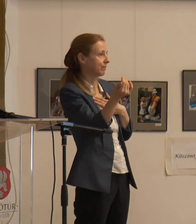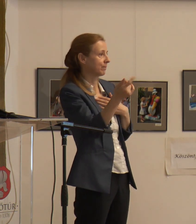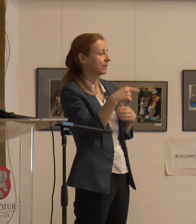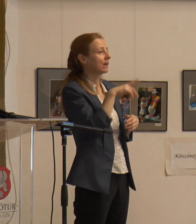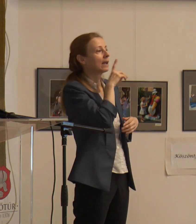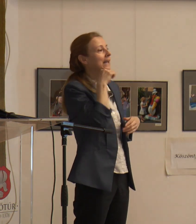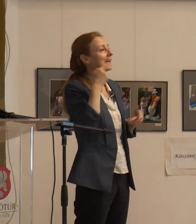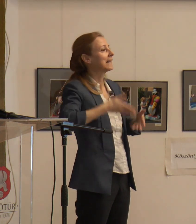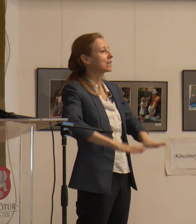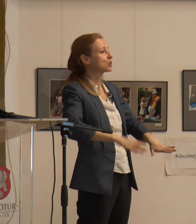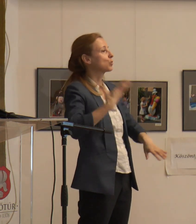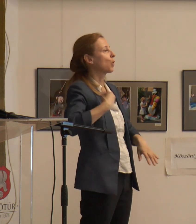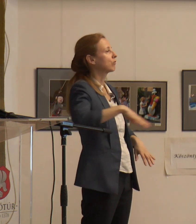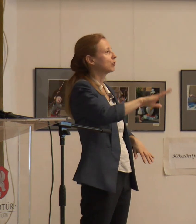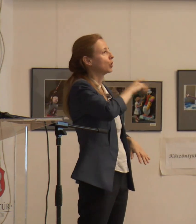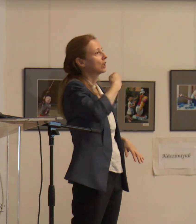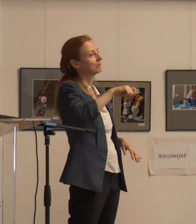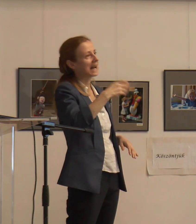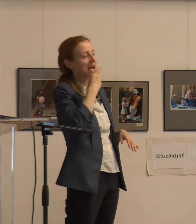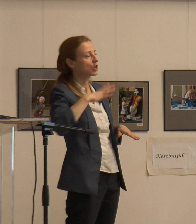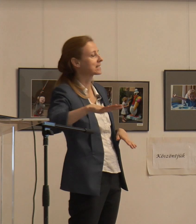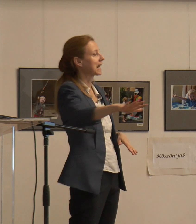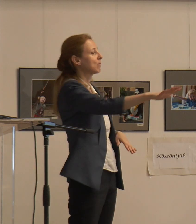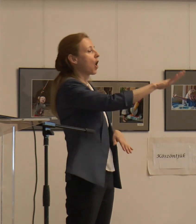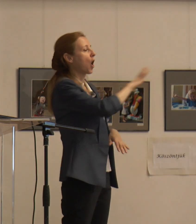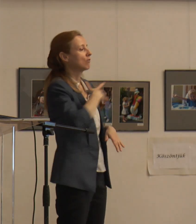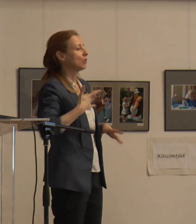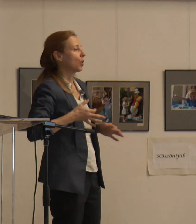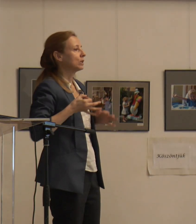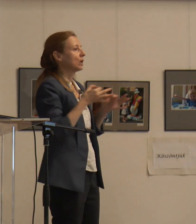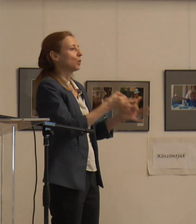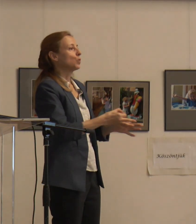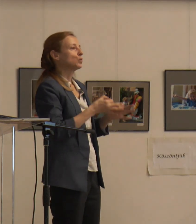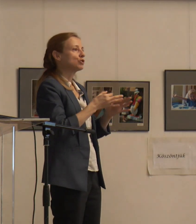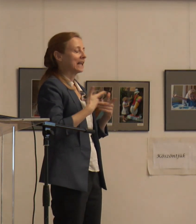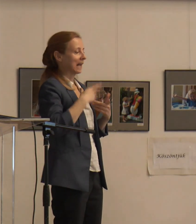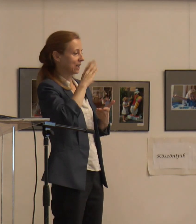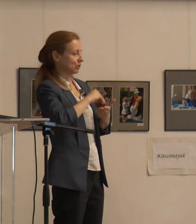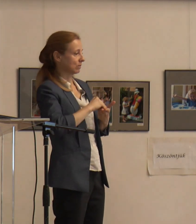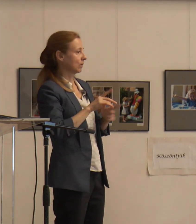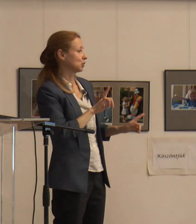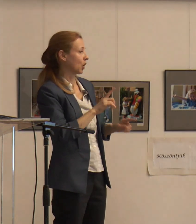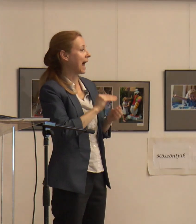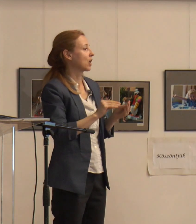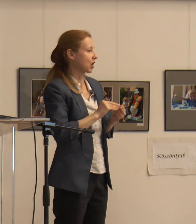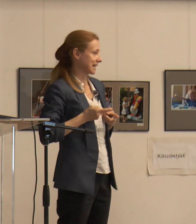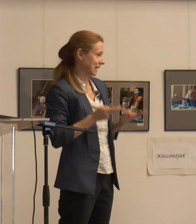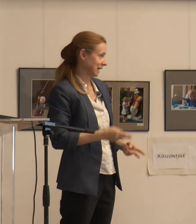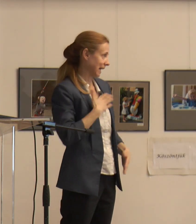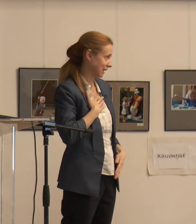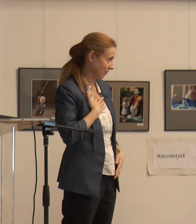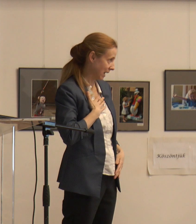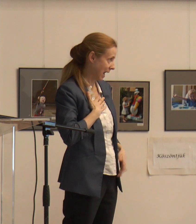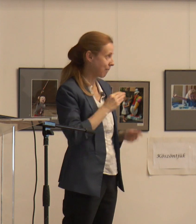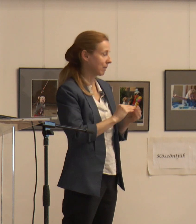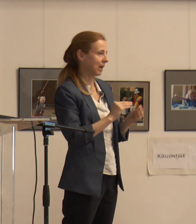Édes szülőfölde, a drága szép alföld, hűséges lakója. Tehát azért kedvelem annyira, mert vele